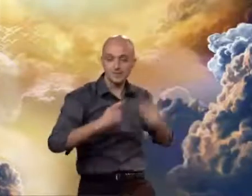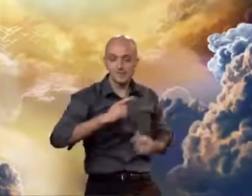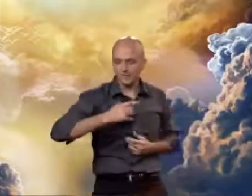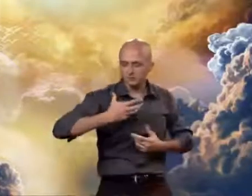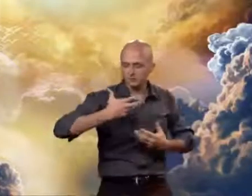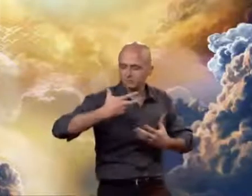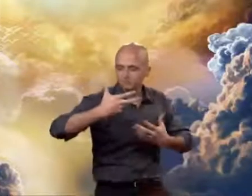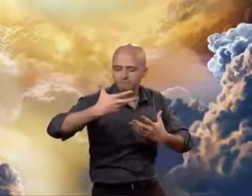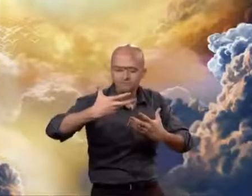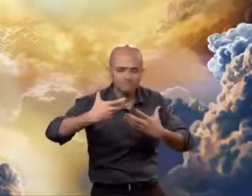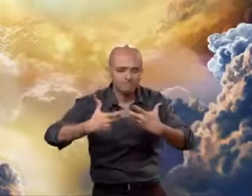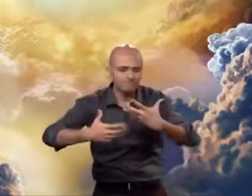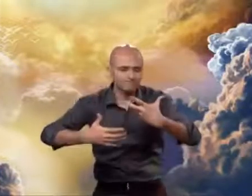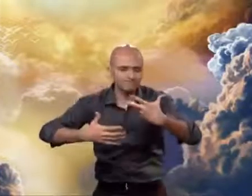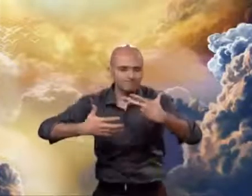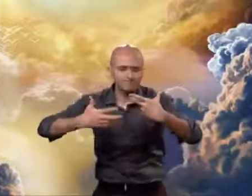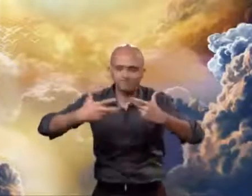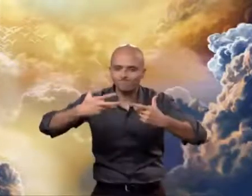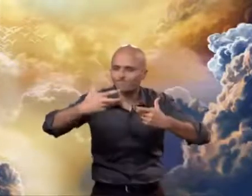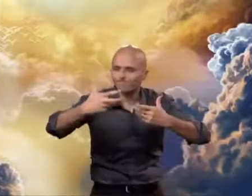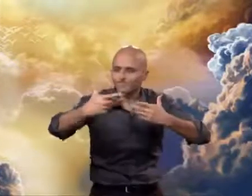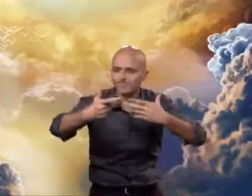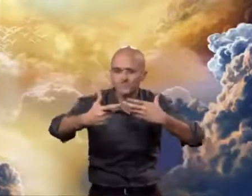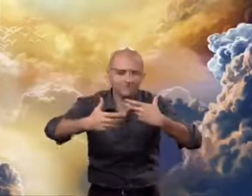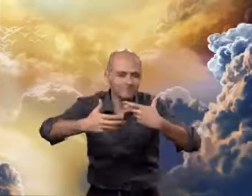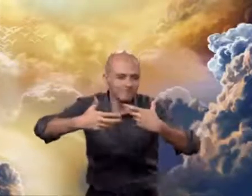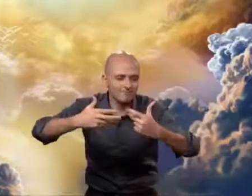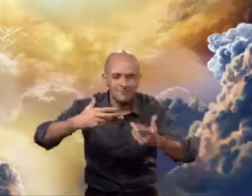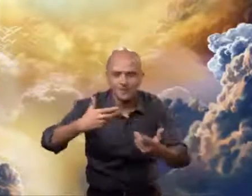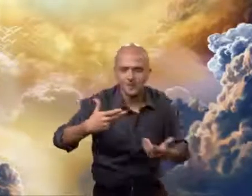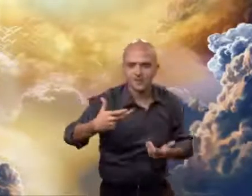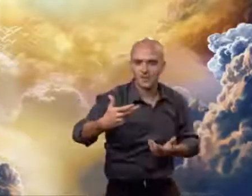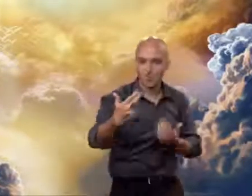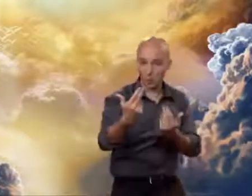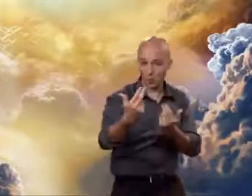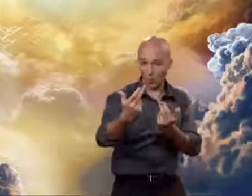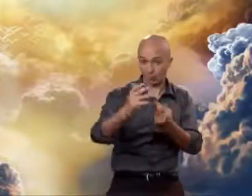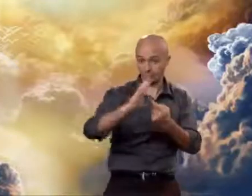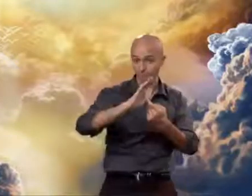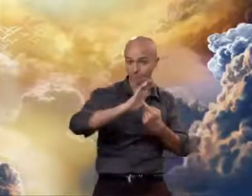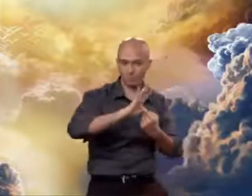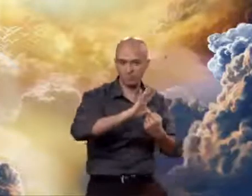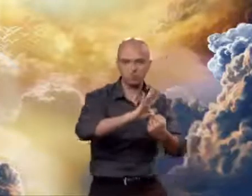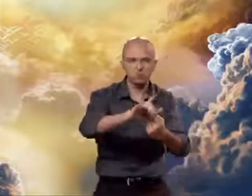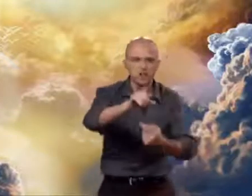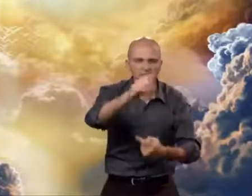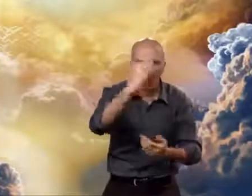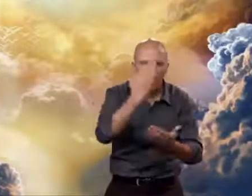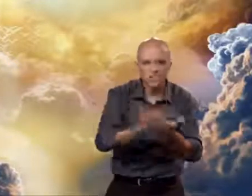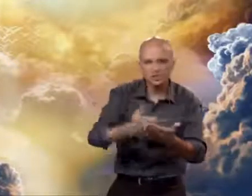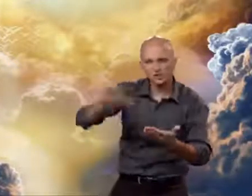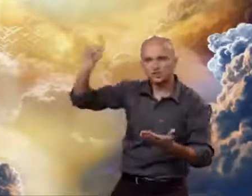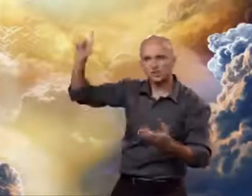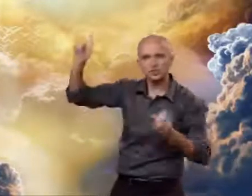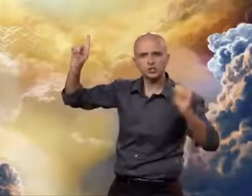desejam conhecer a verdade e se tornar puros através da obediência, encontrarão um refúgio seguro no Deus da